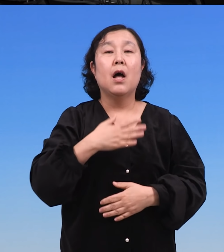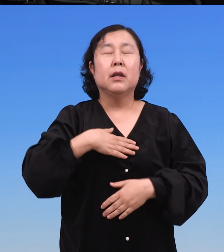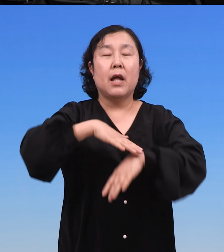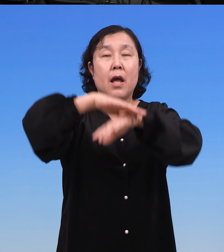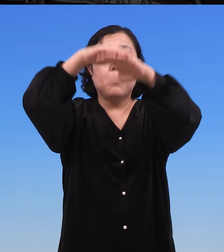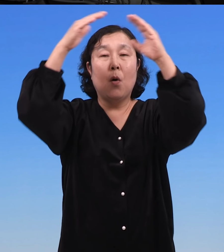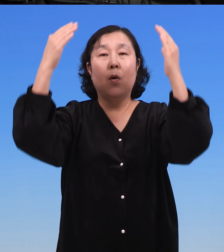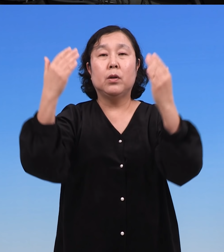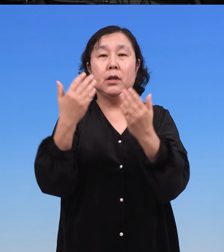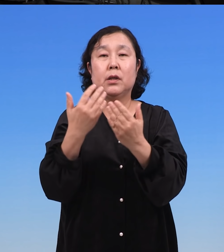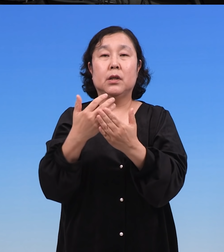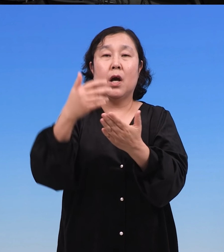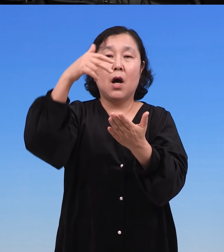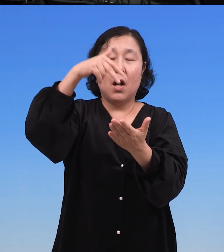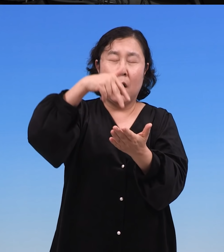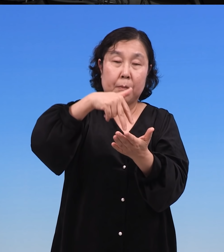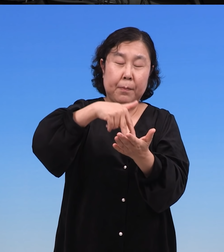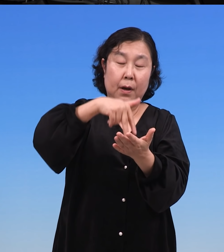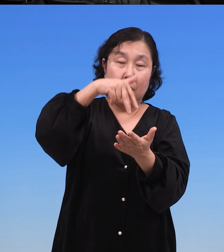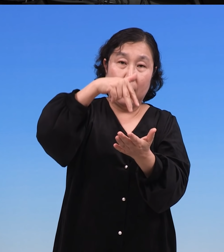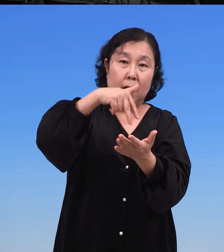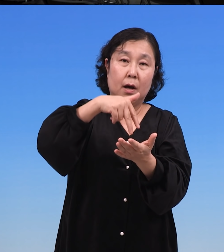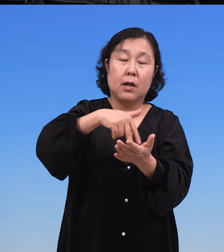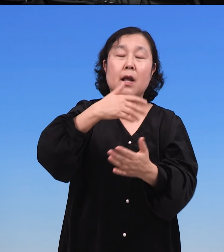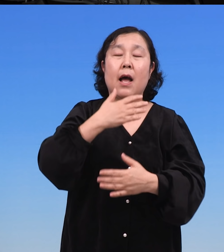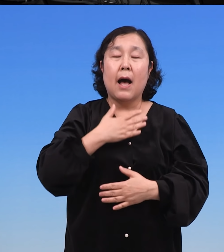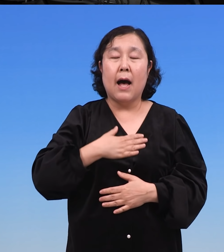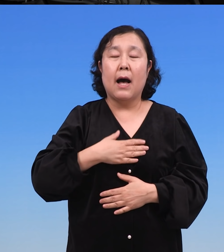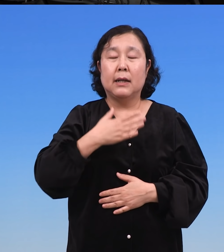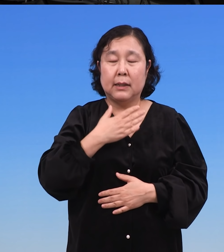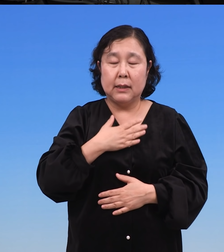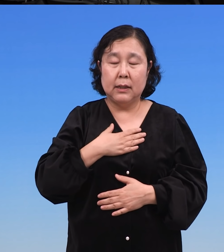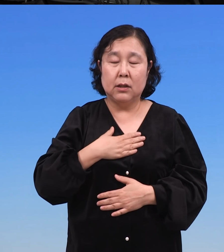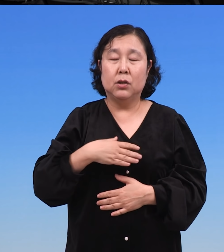내 모든 형편 아시는 주님,